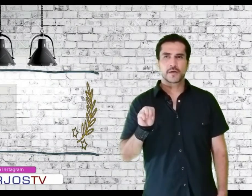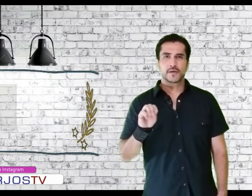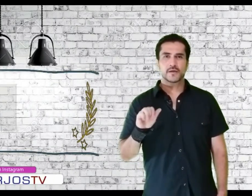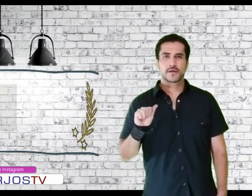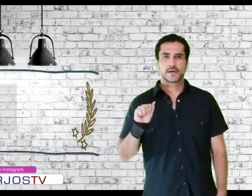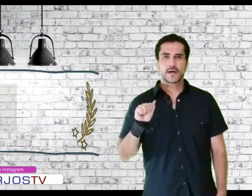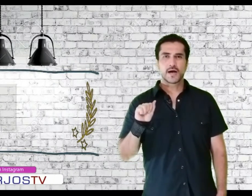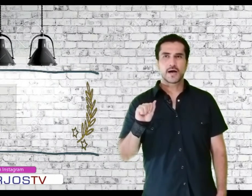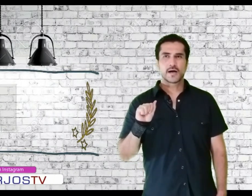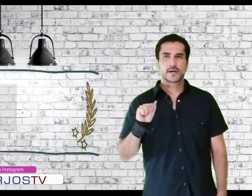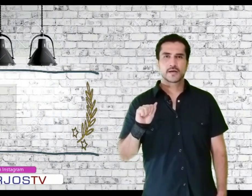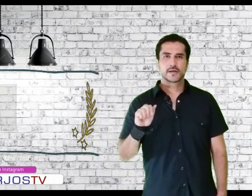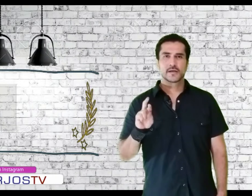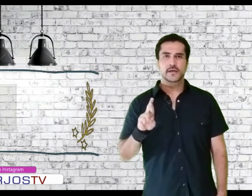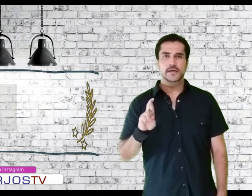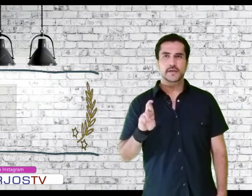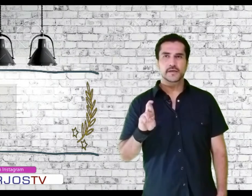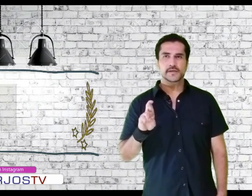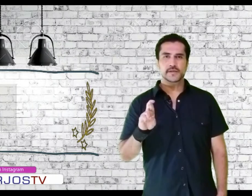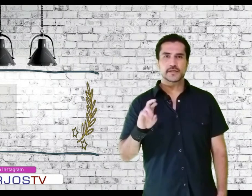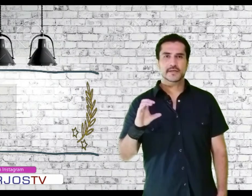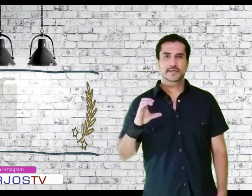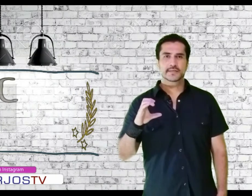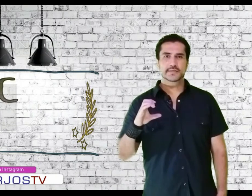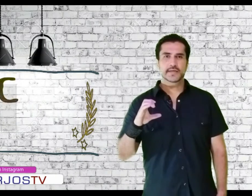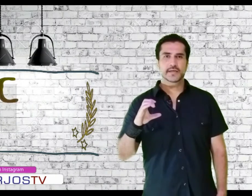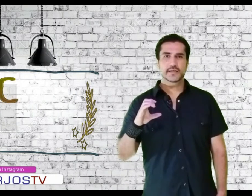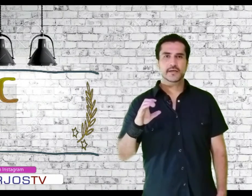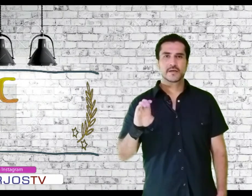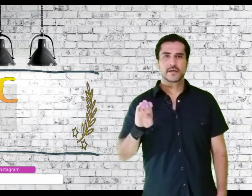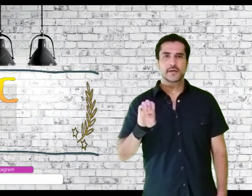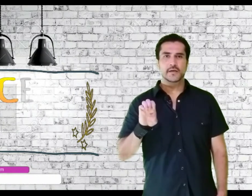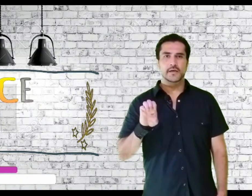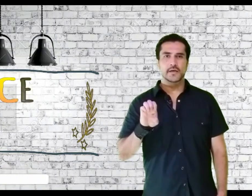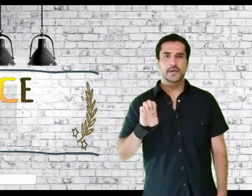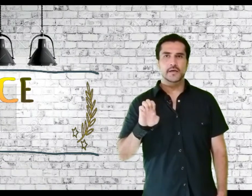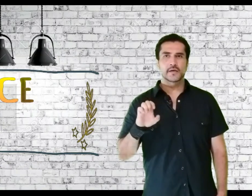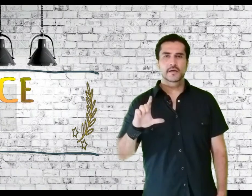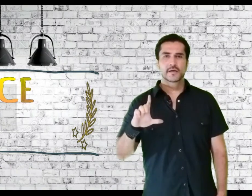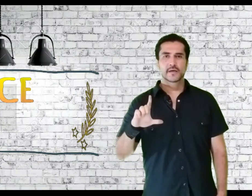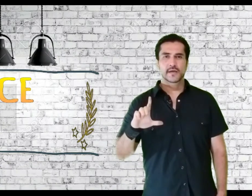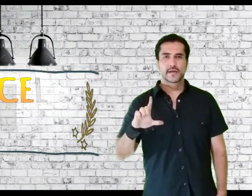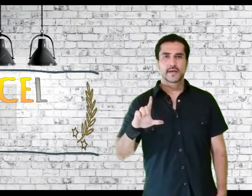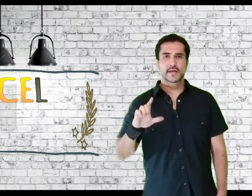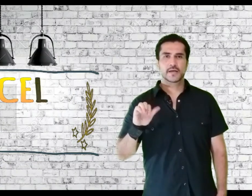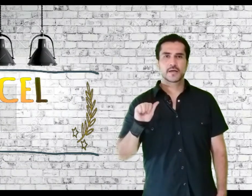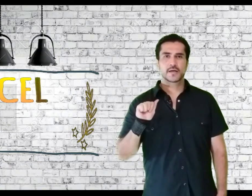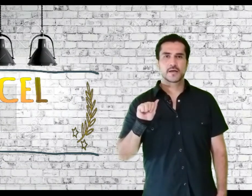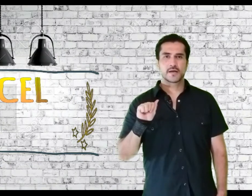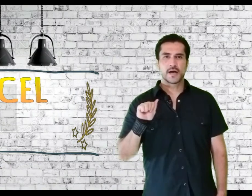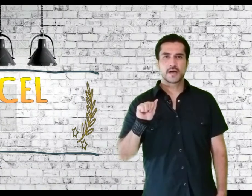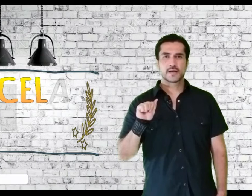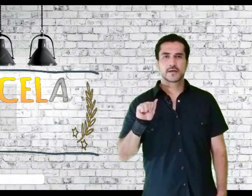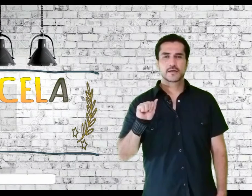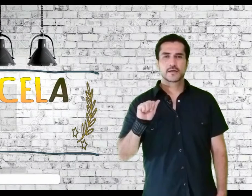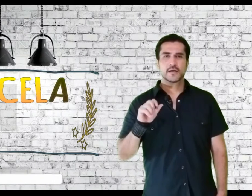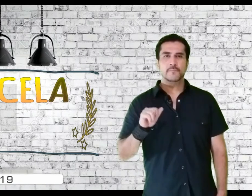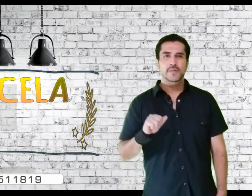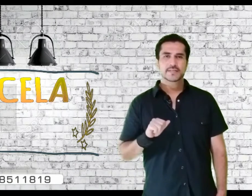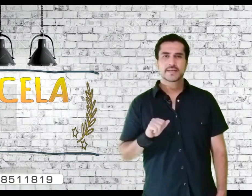M, A, R, C, E, L, A,